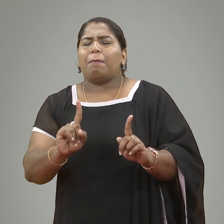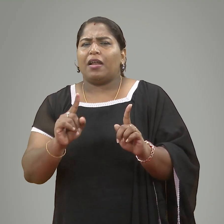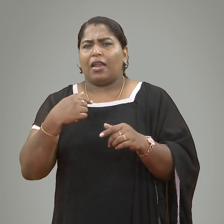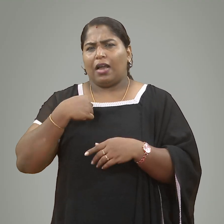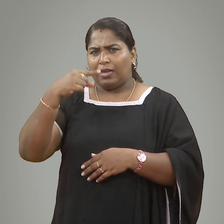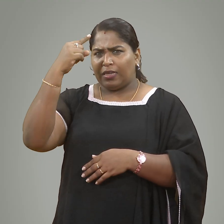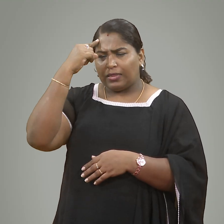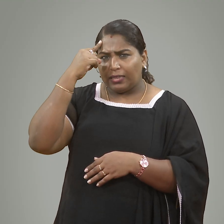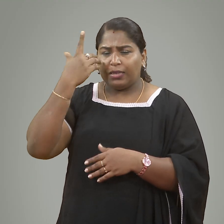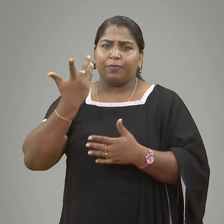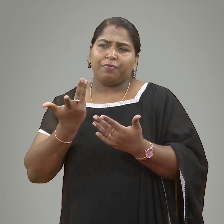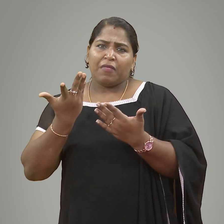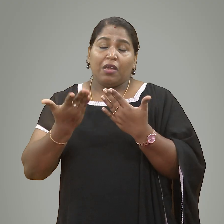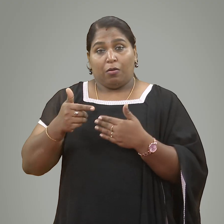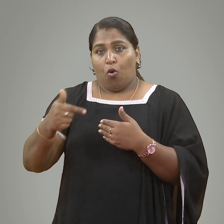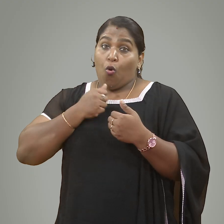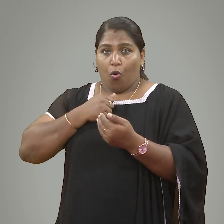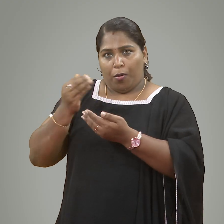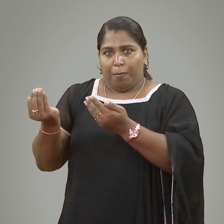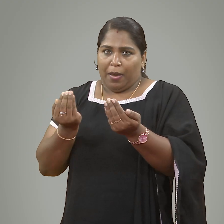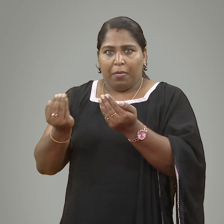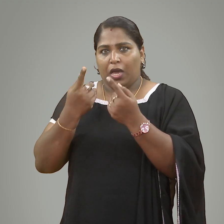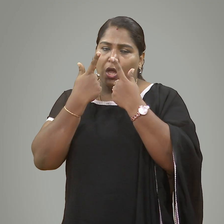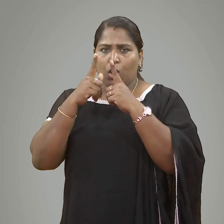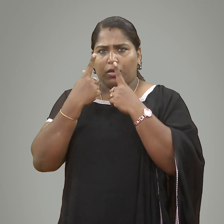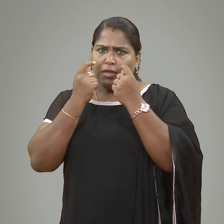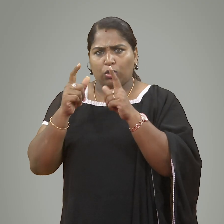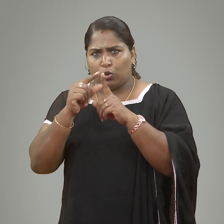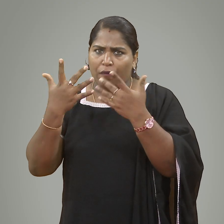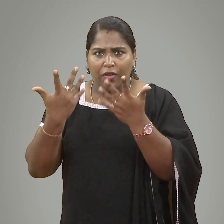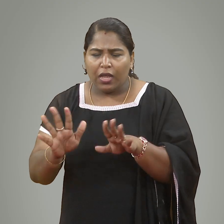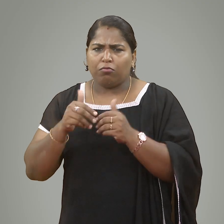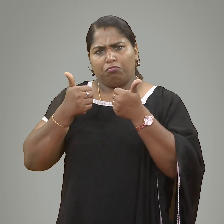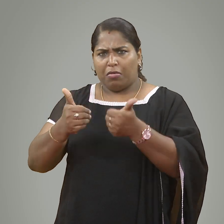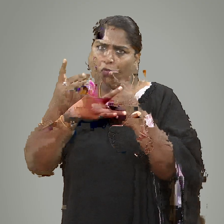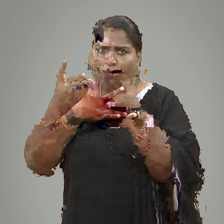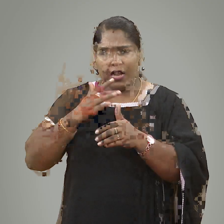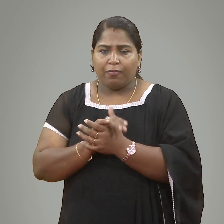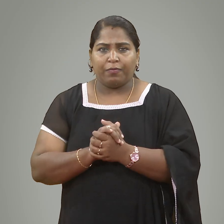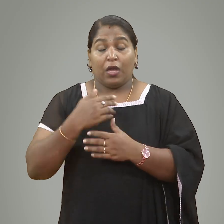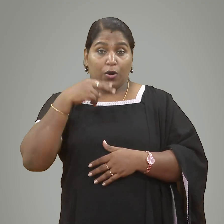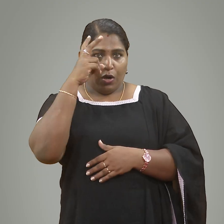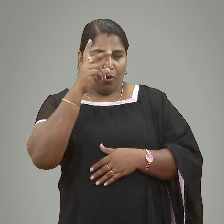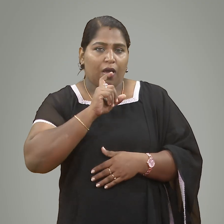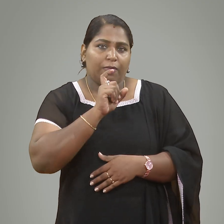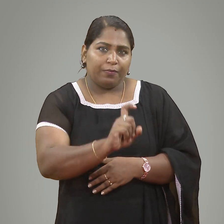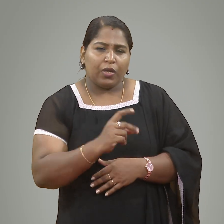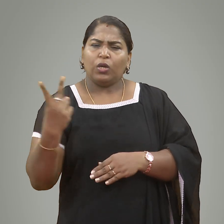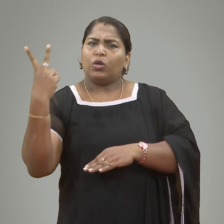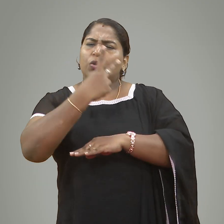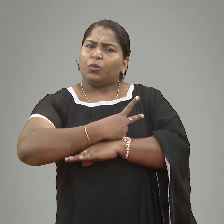പക്ഷേ എന്നെ സംബന്ധിച്ചിടത്തോളം ഹിയറിംഗ് ഇയാൾക്ക് ചെയ്ത് നോക്കിയിട്ടുണ്ടായിരുന്നു. ബെസ്റ്റ് ആണെന്നാ തോന്നിയിട്ടുള്ളത്. ഒരു സംശയം ചോദിക്കട്ടെ, ഈ